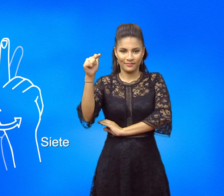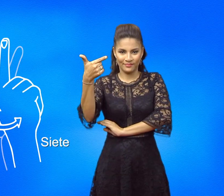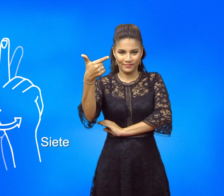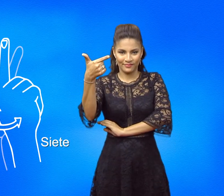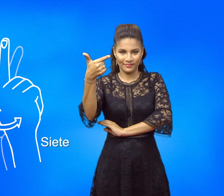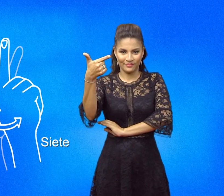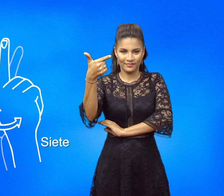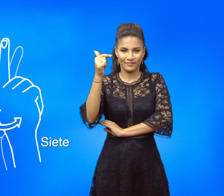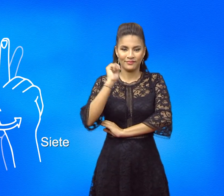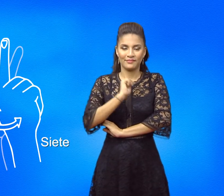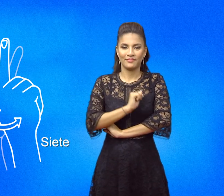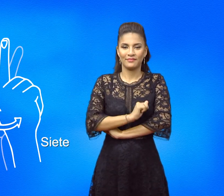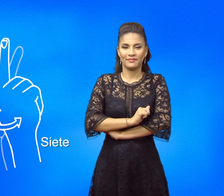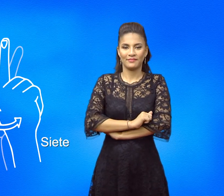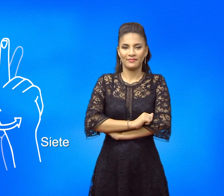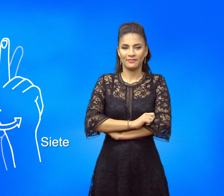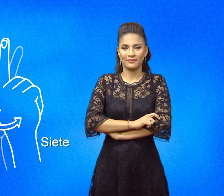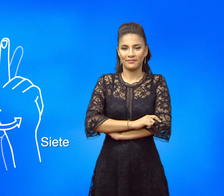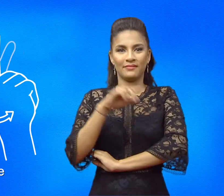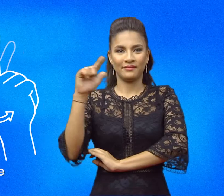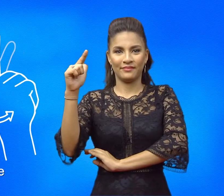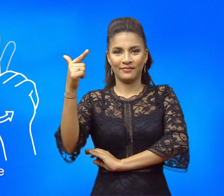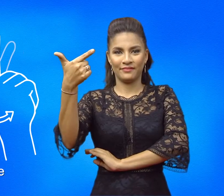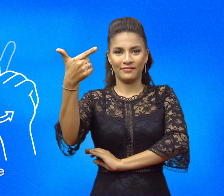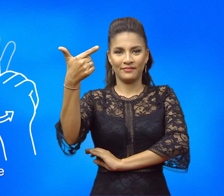7 7